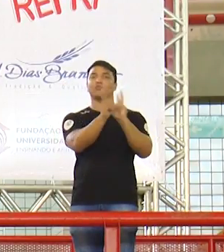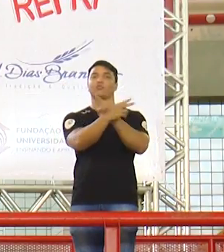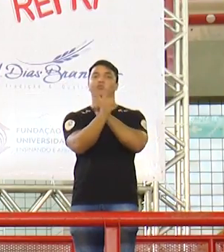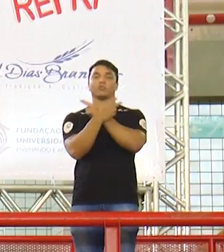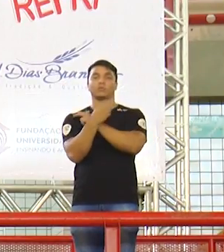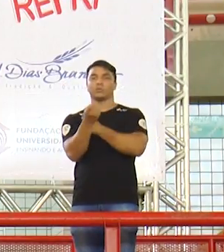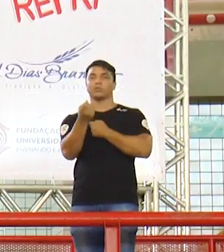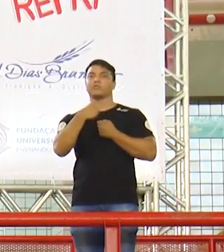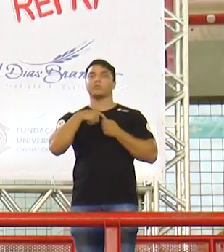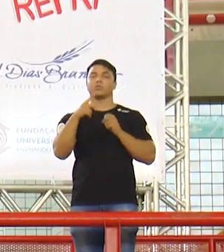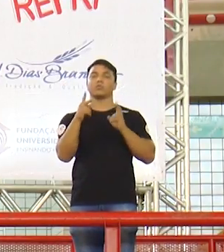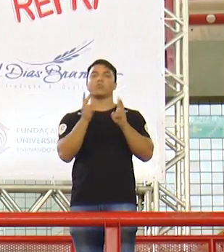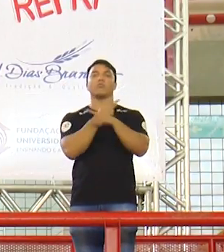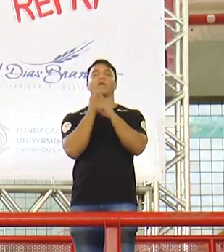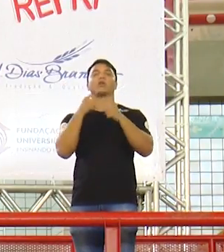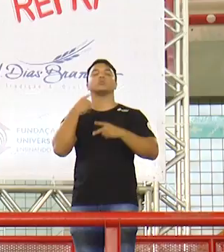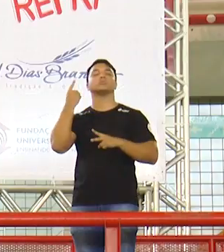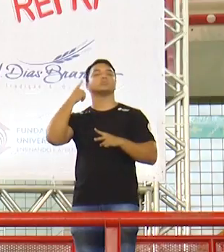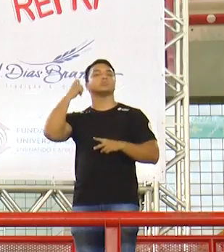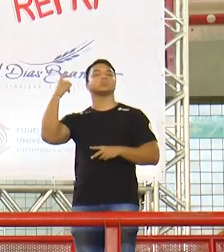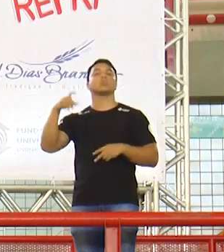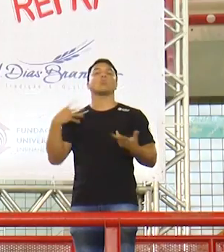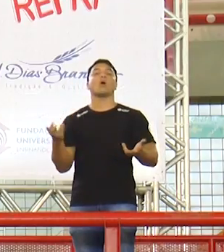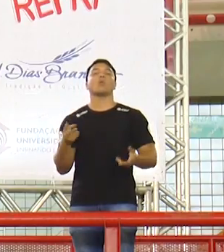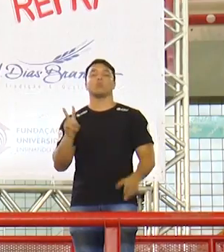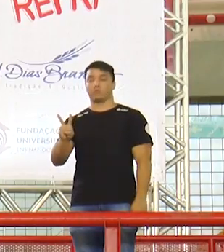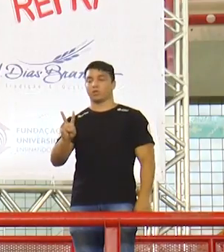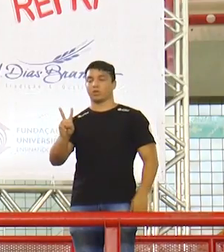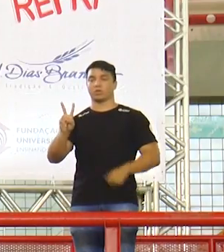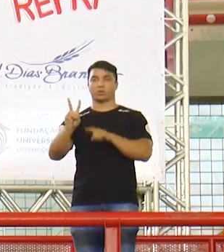no vento, qual é o som que se repete?